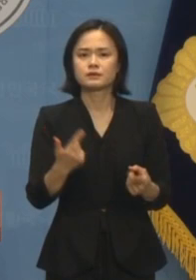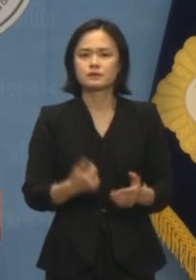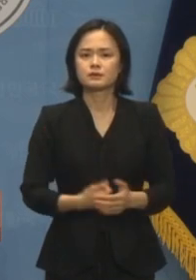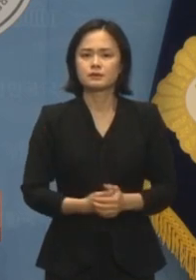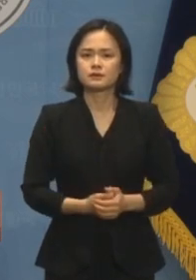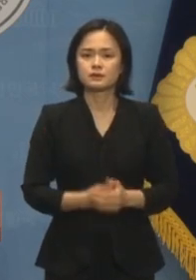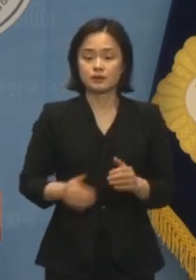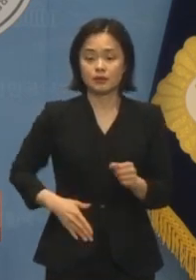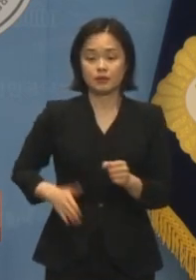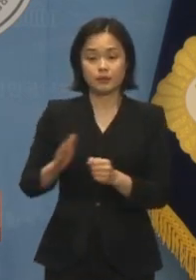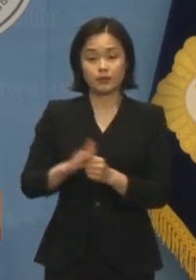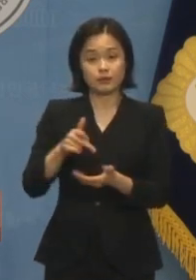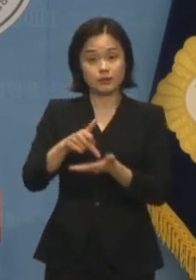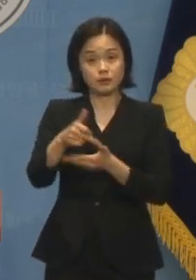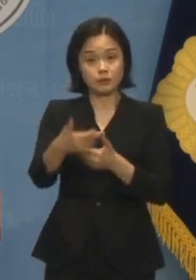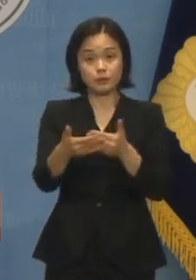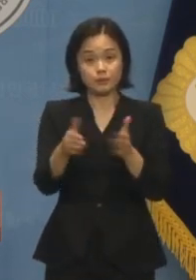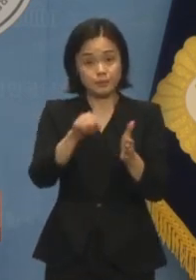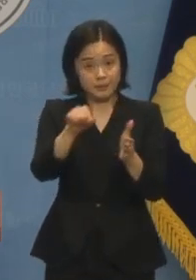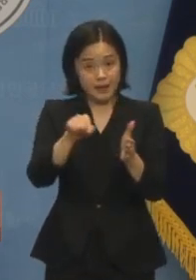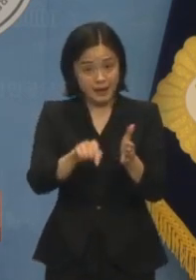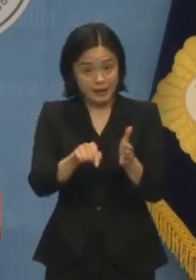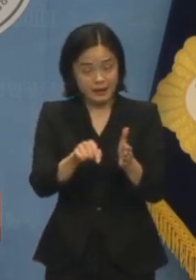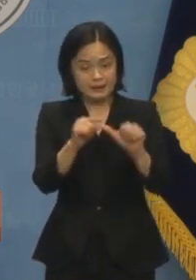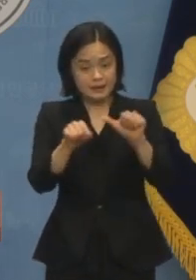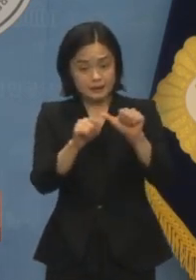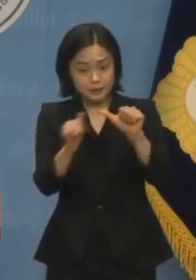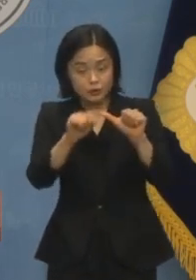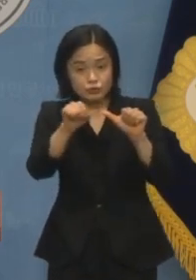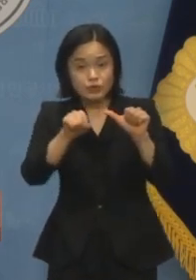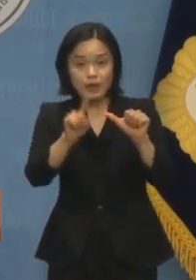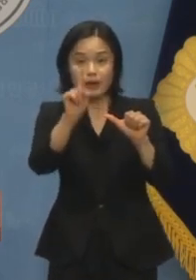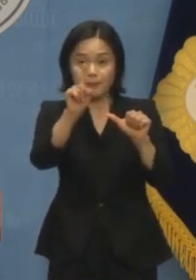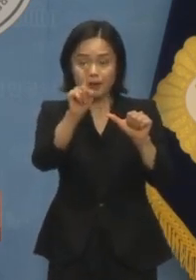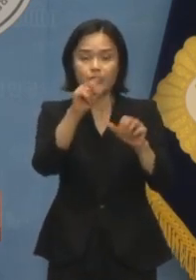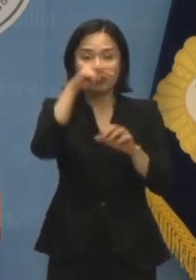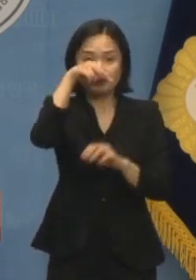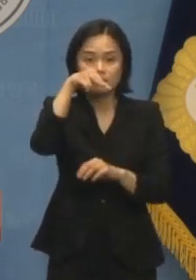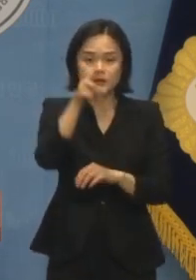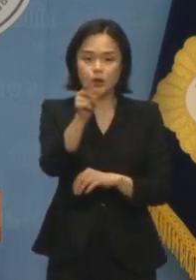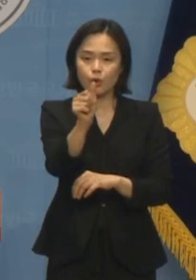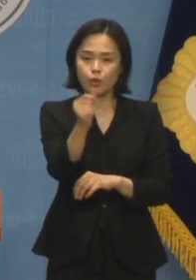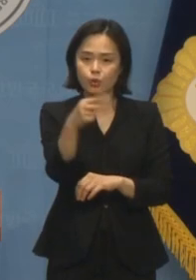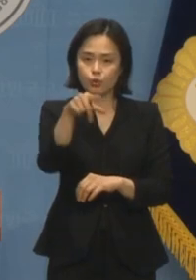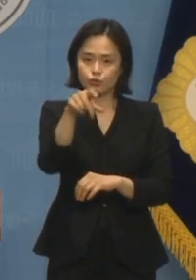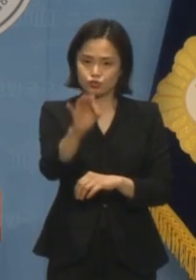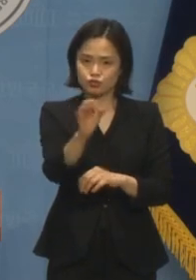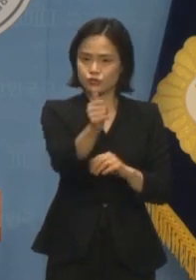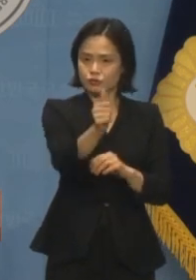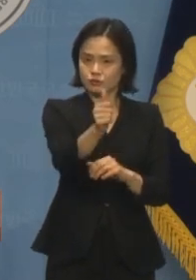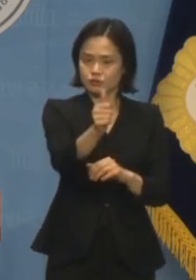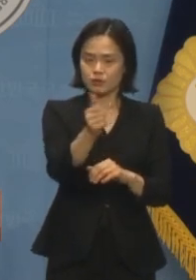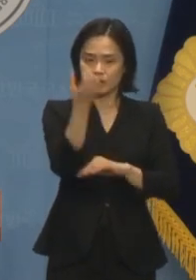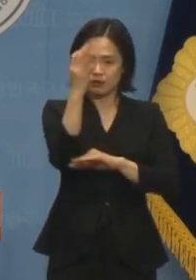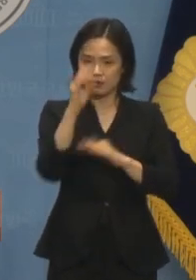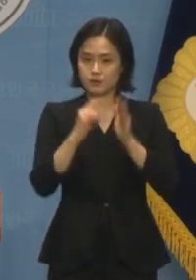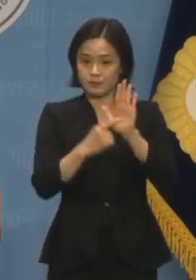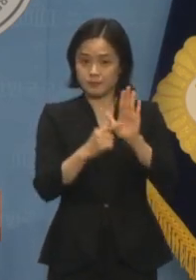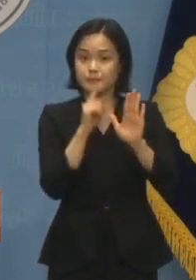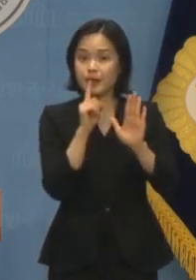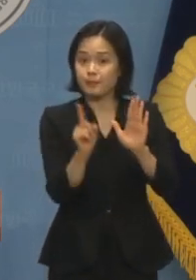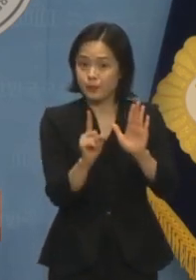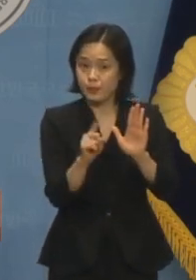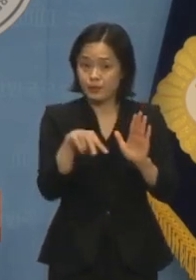해병대 단톡방의 또 다른 참여자인 송호정 씨가 언론을 통해 자신의 입장을 전달했습니다. 여기서 송호정 씨는